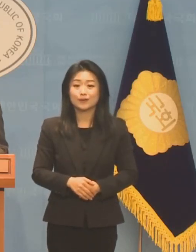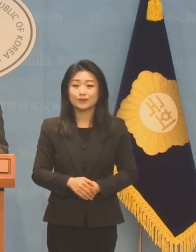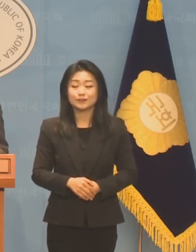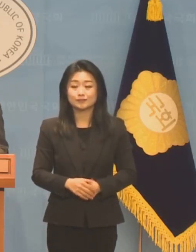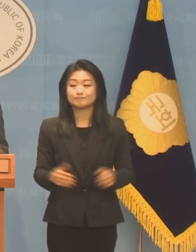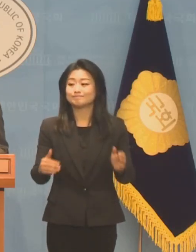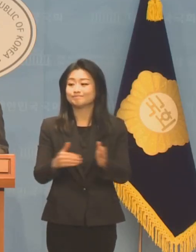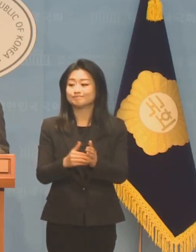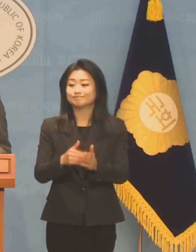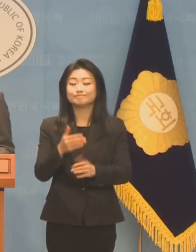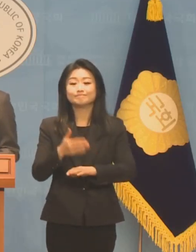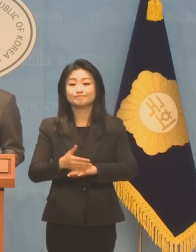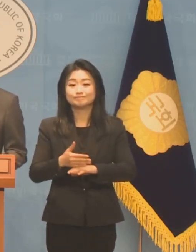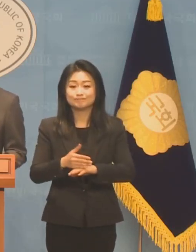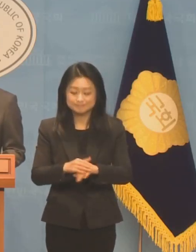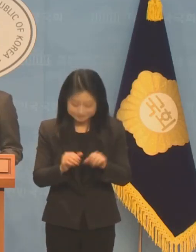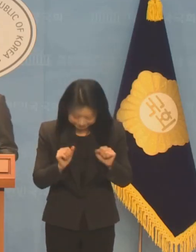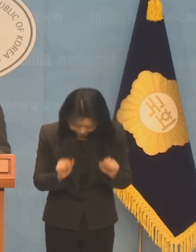이상입니다.